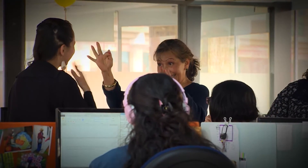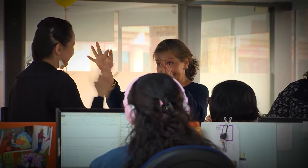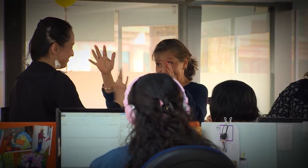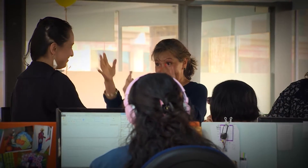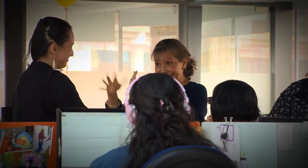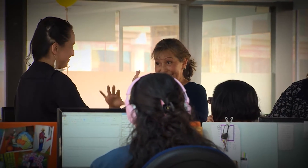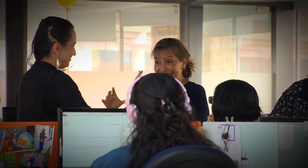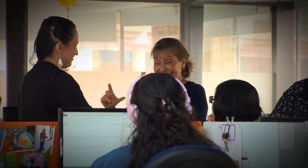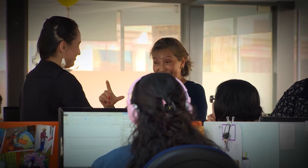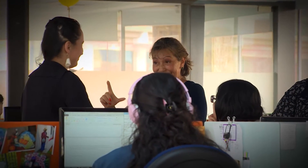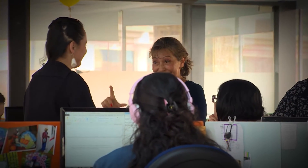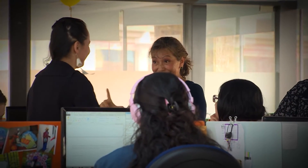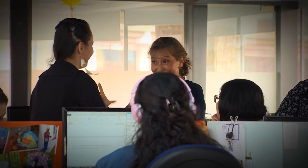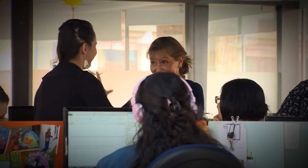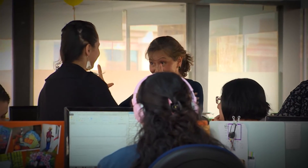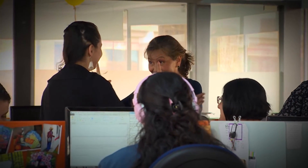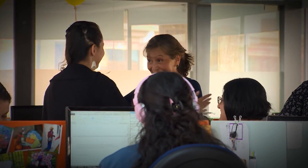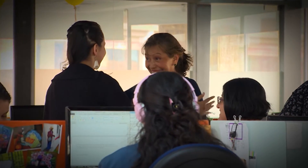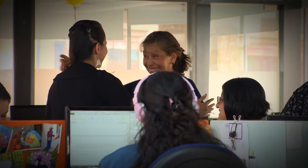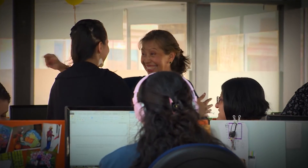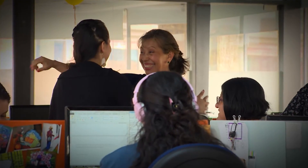Música